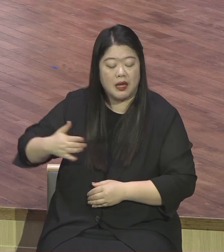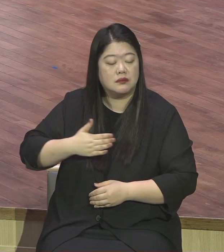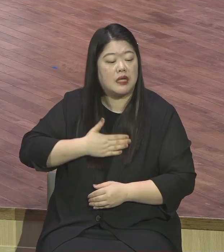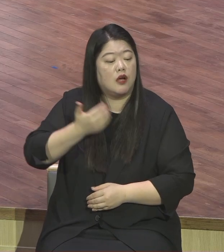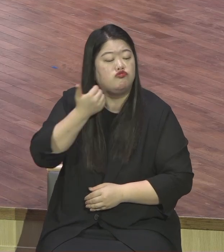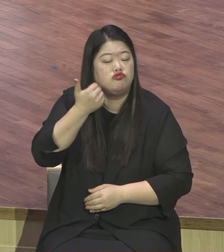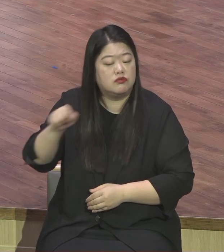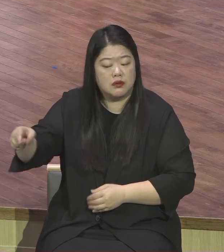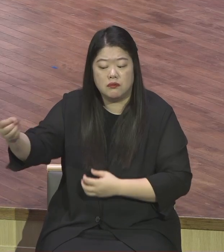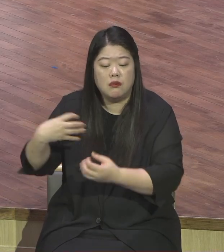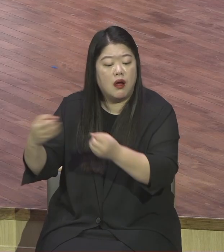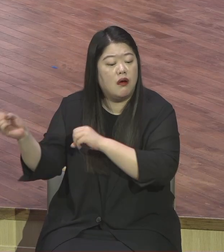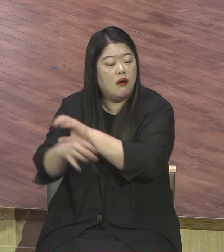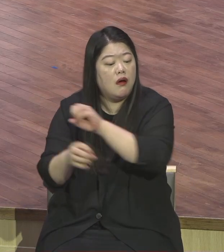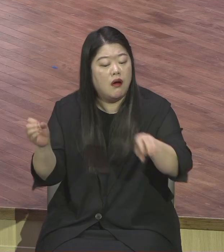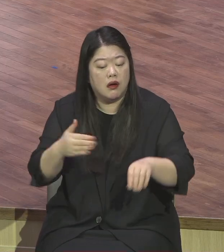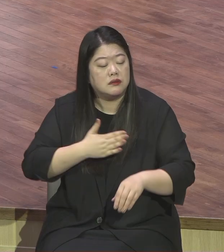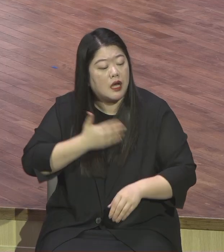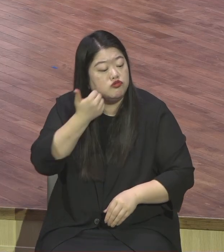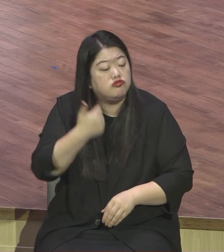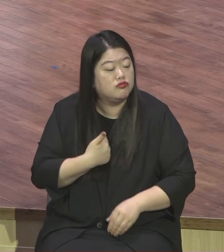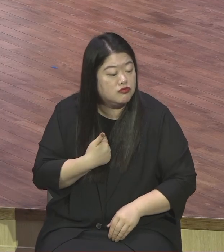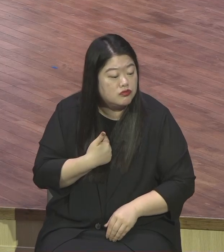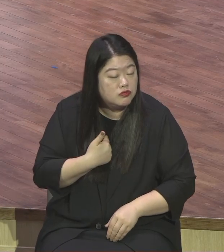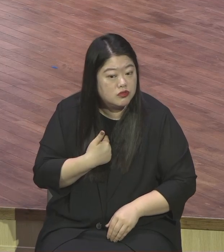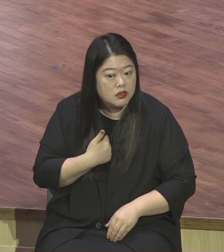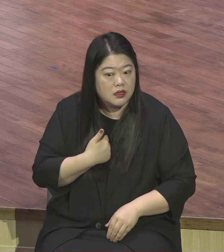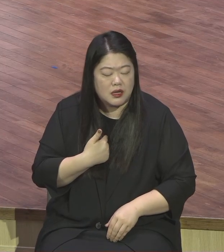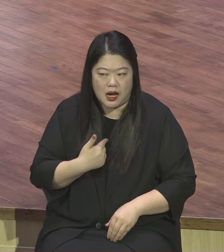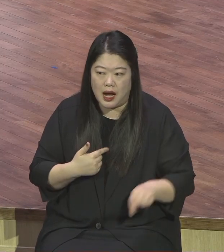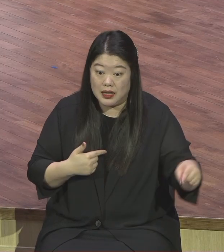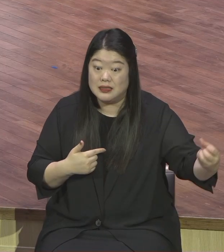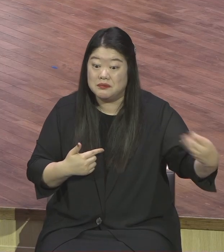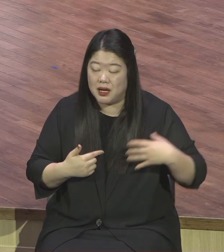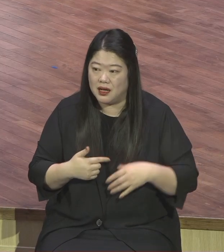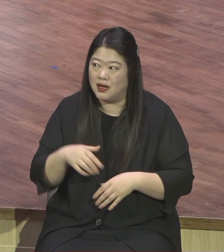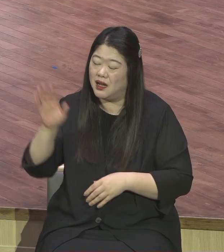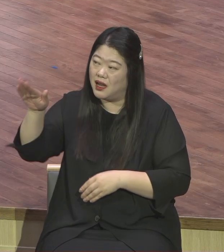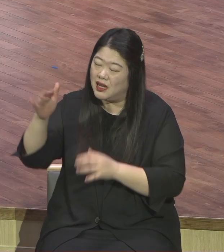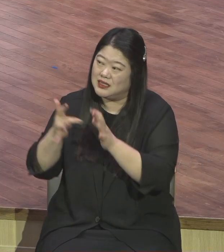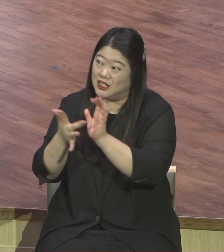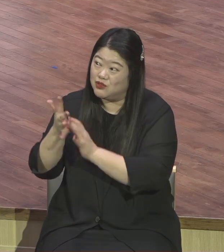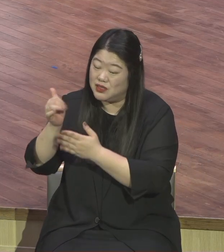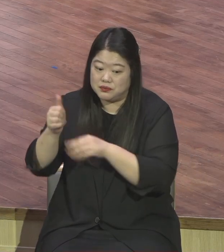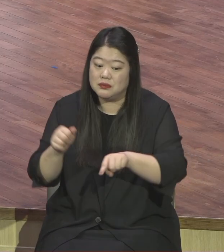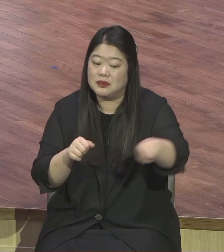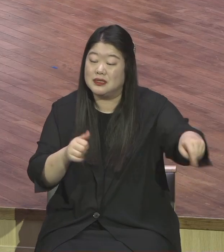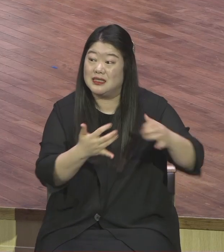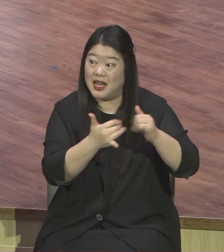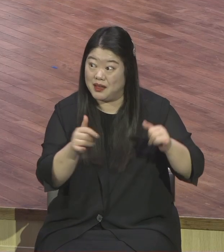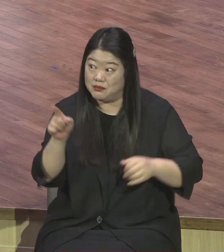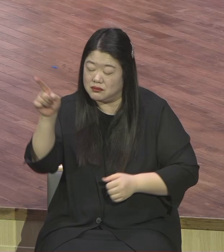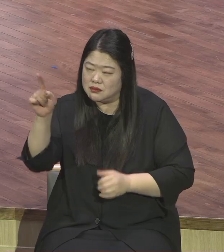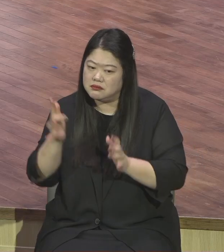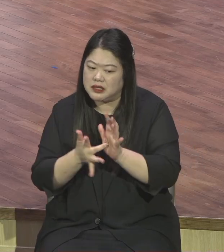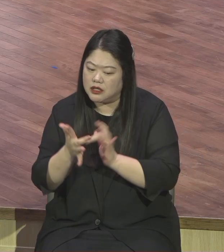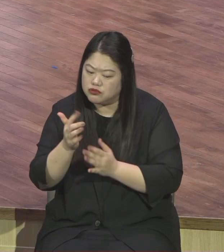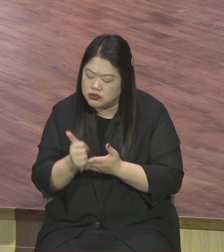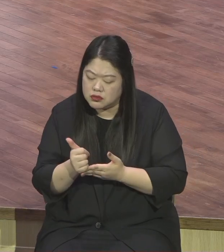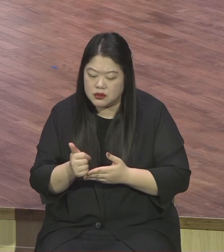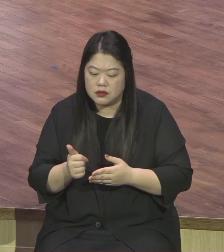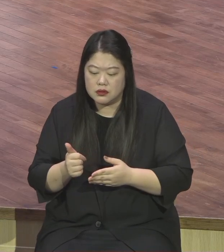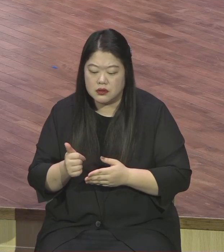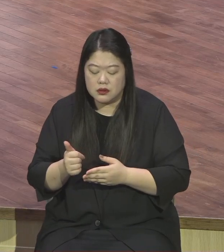세례요한이나 엘리야나 예레미야나 선지자 중에 하나라고 하는데 그렇다면 너희는